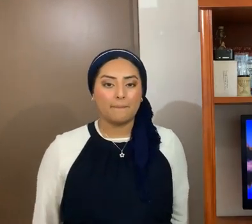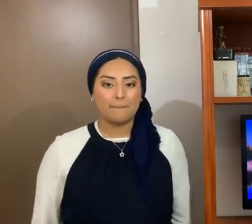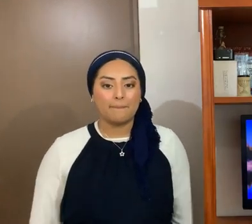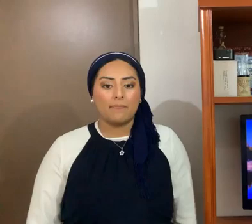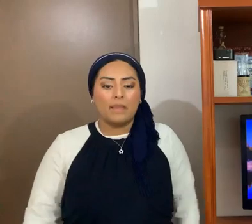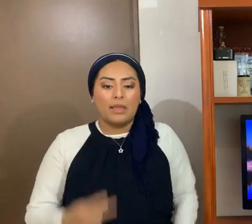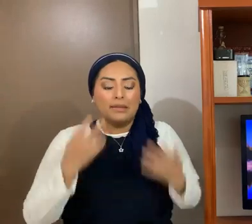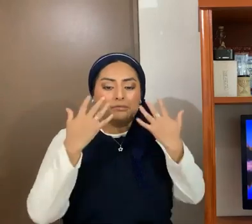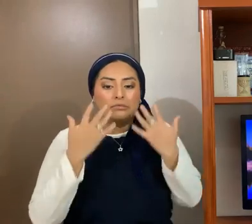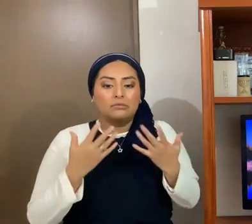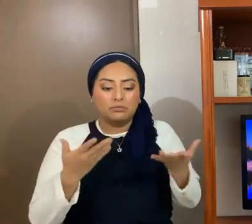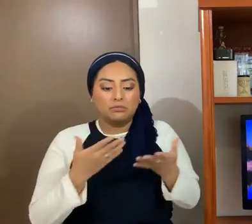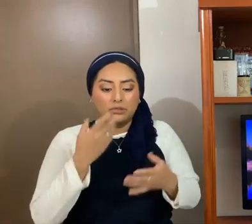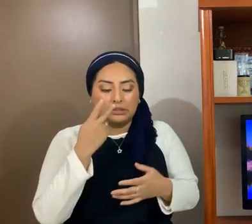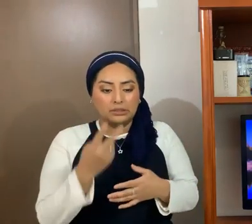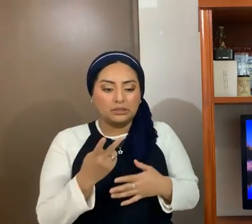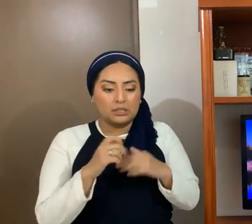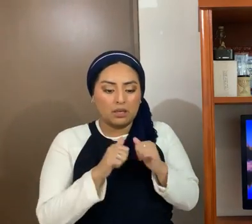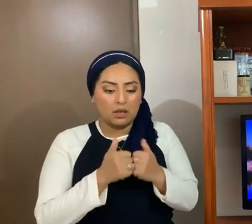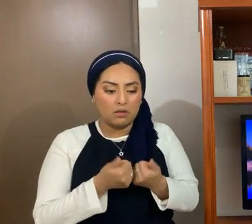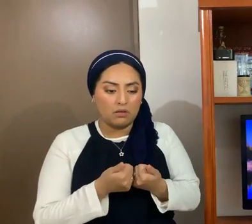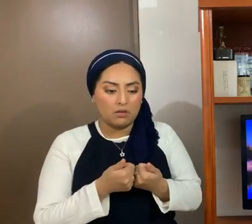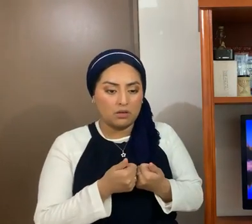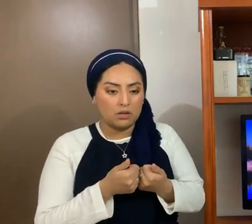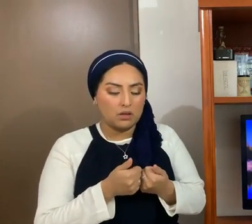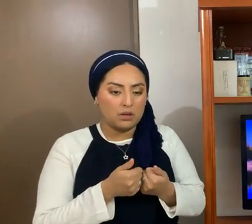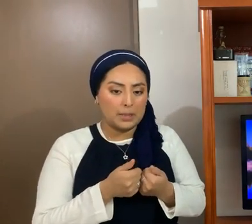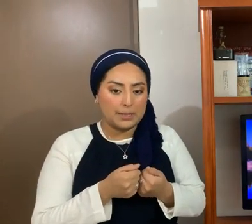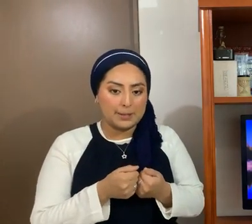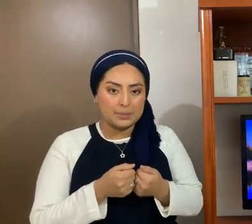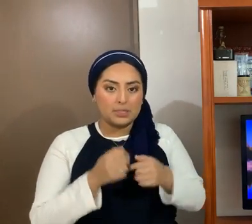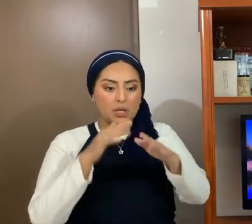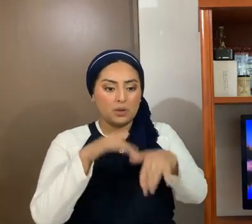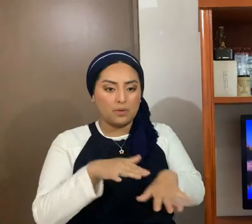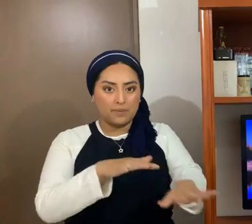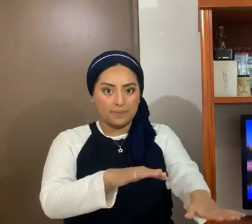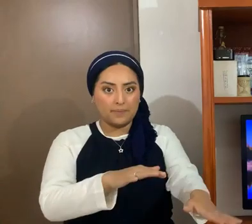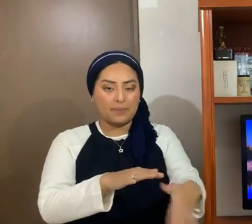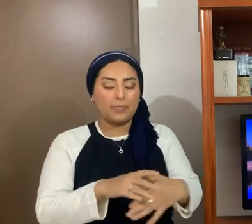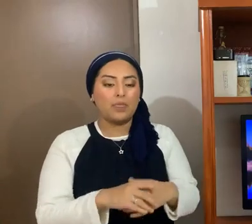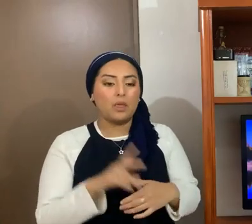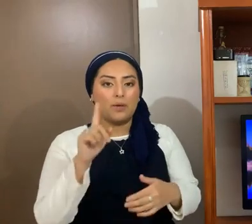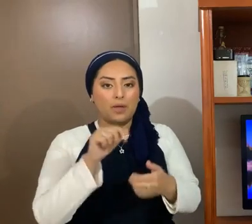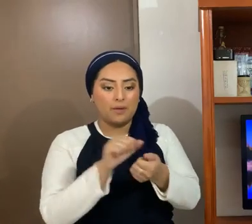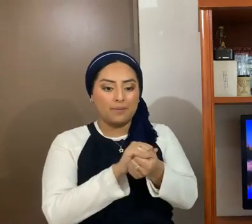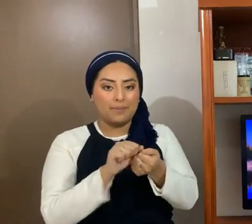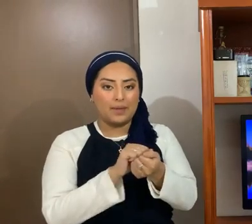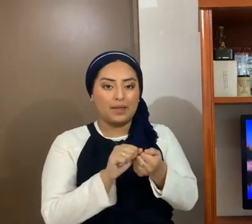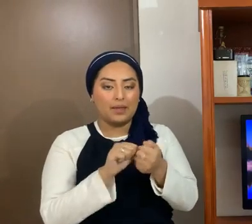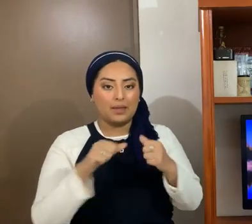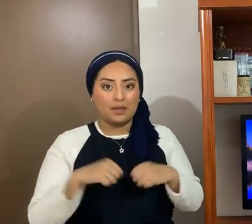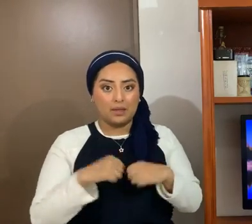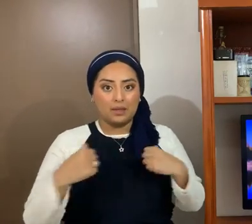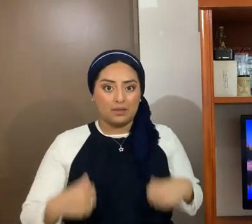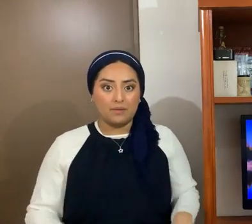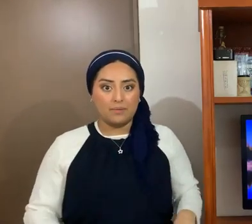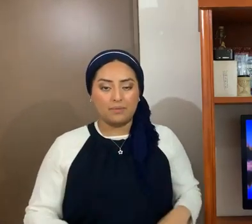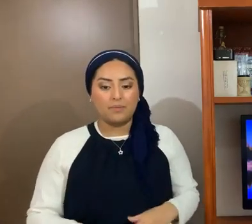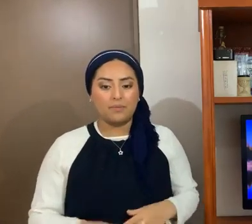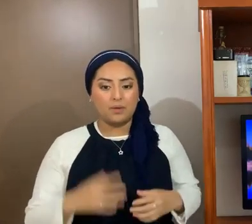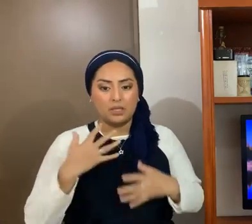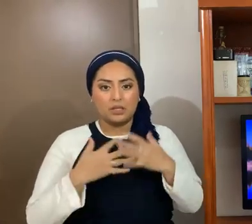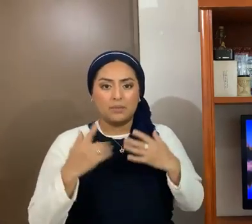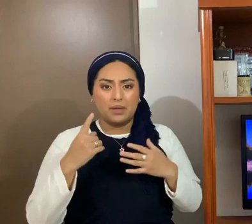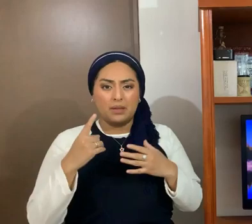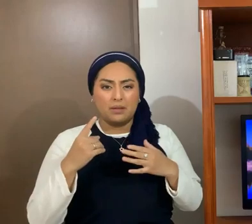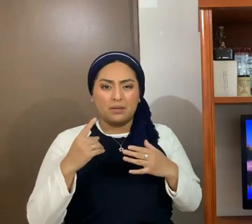qué triste. Aquí estamos viendo cómo el mar de bronce, donde se lavaban los Juanim, era algo